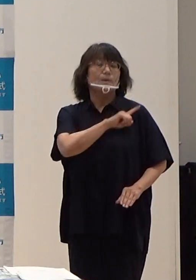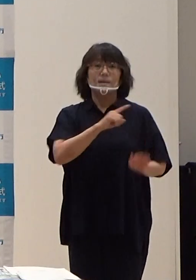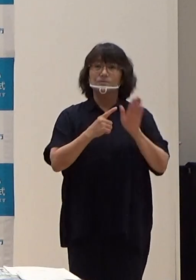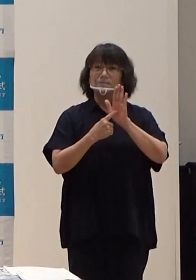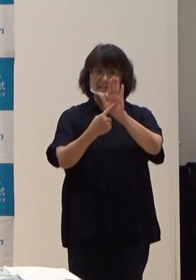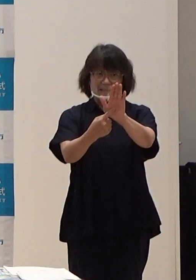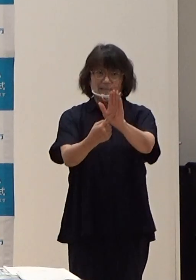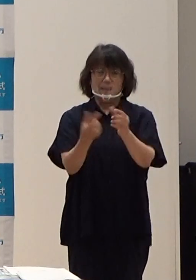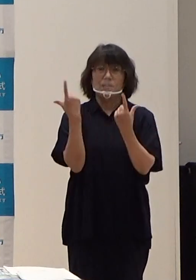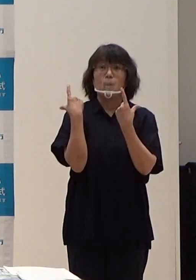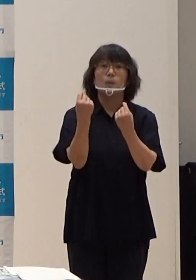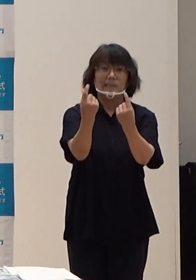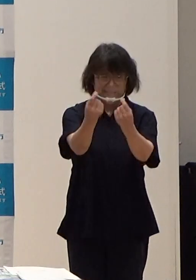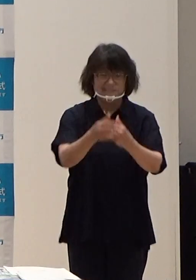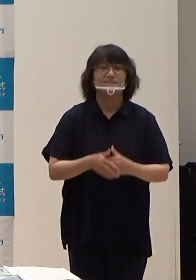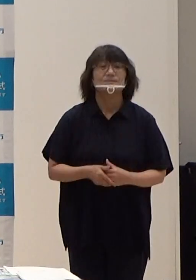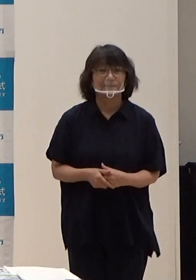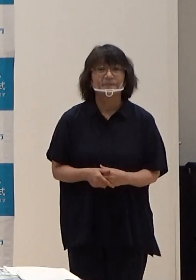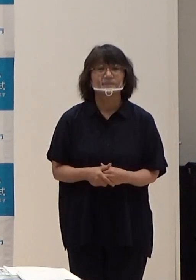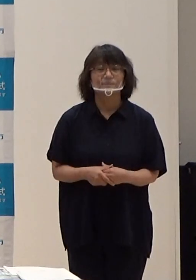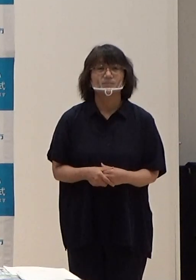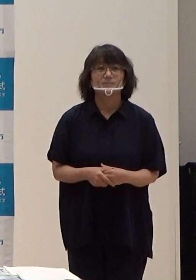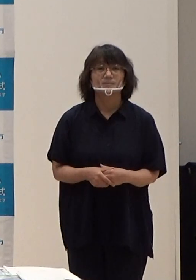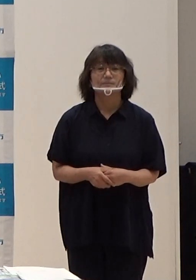ますので、